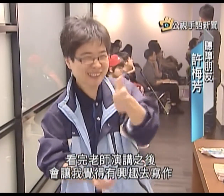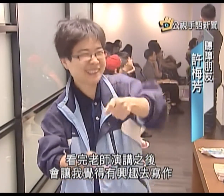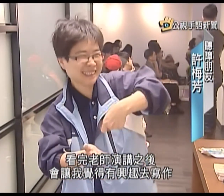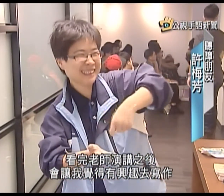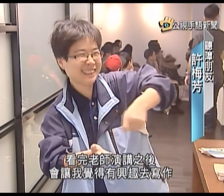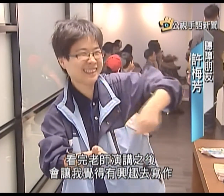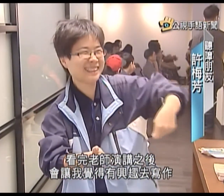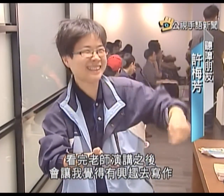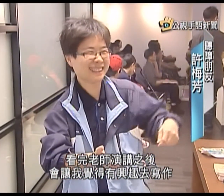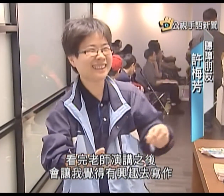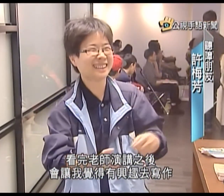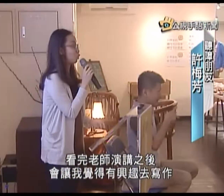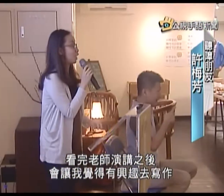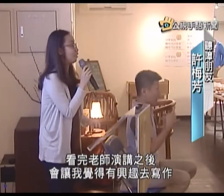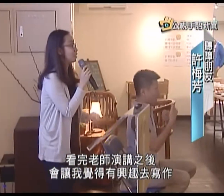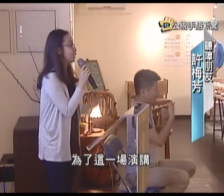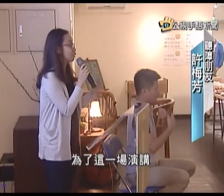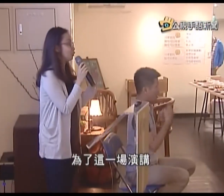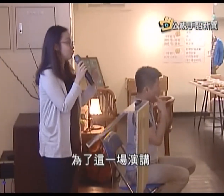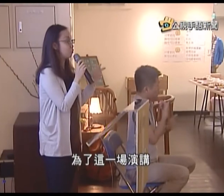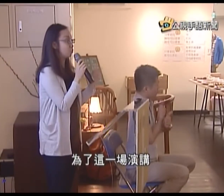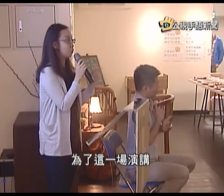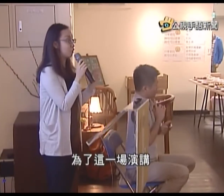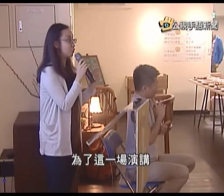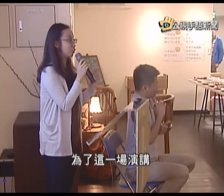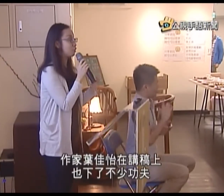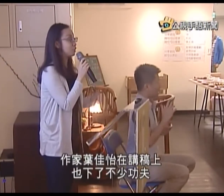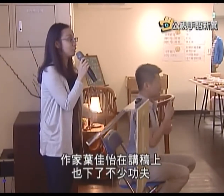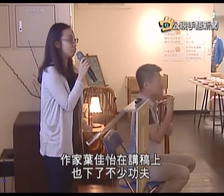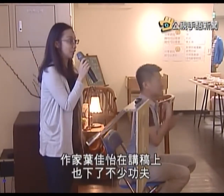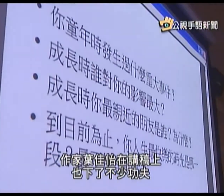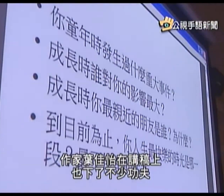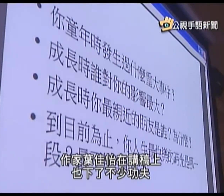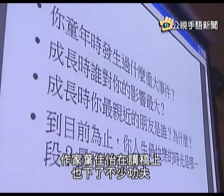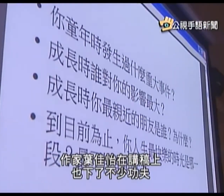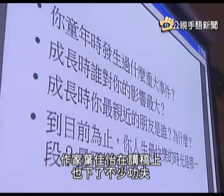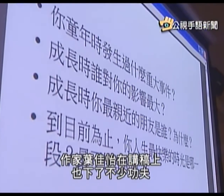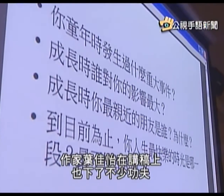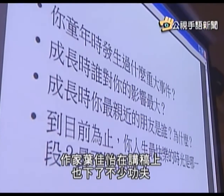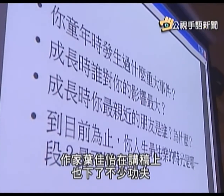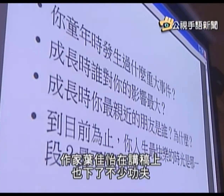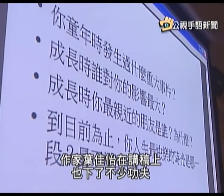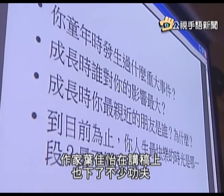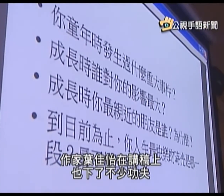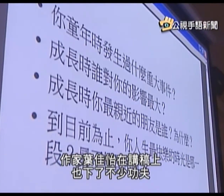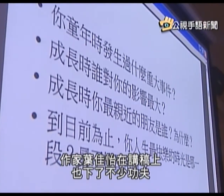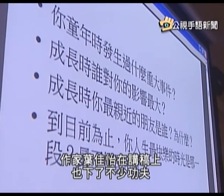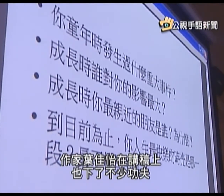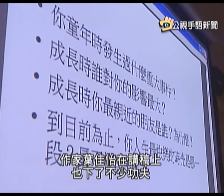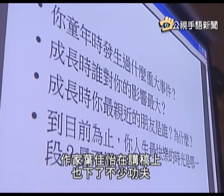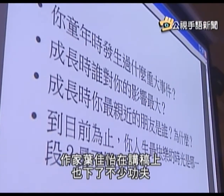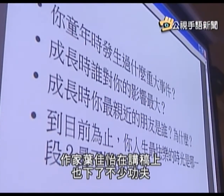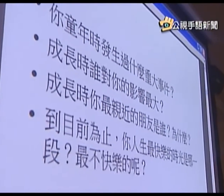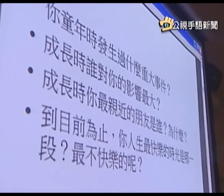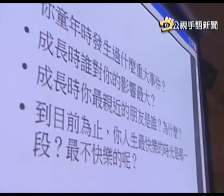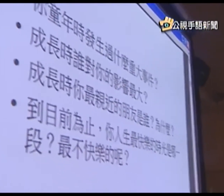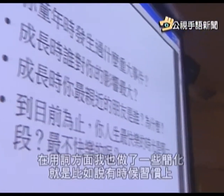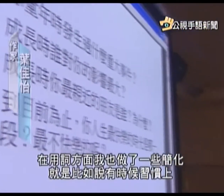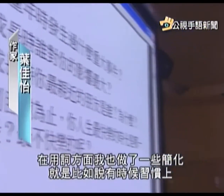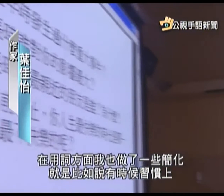作。 为了这场演讲，作家叶嘉仪在讲稿上也下了不少功夫。 在用词方面我也